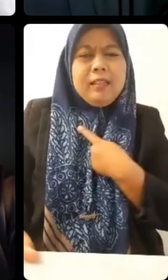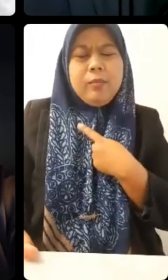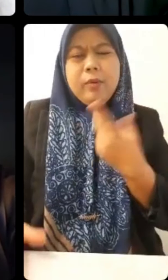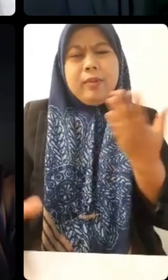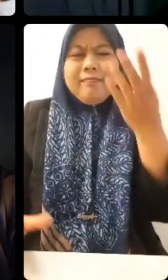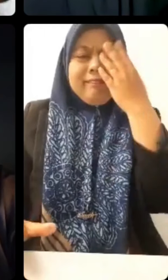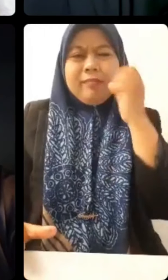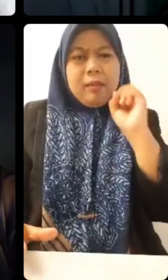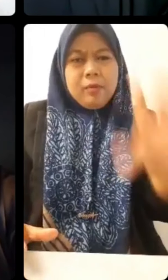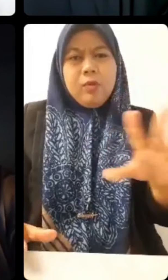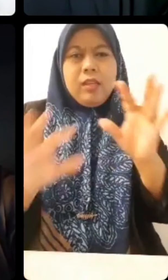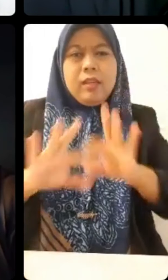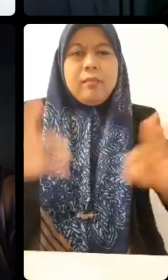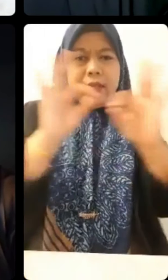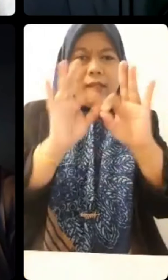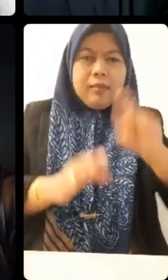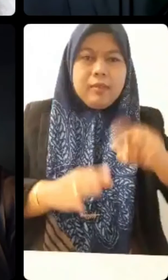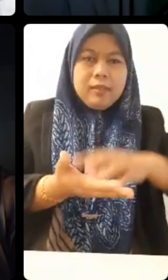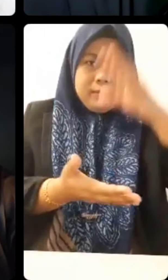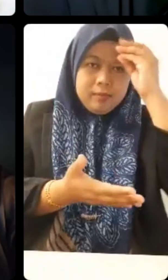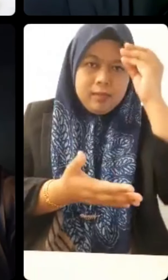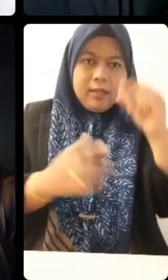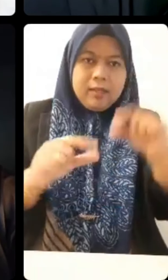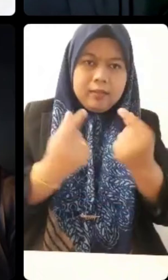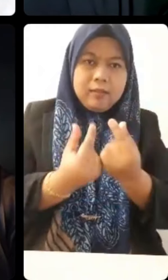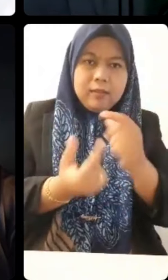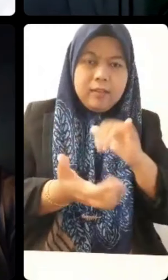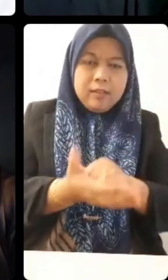untuk berkongsi mengajar Al-Quran ini kepada orang